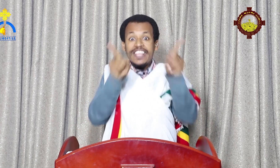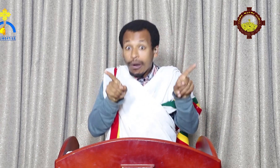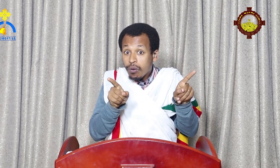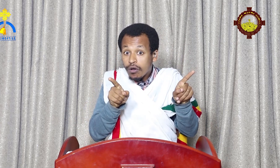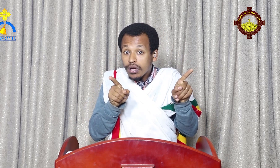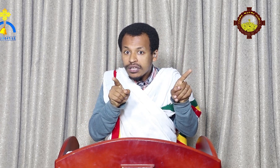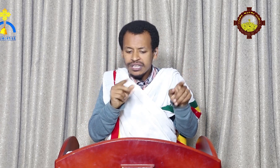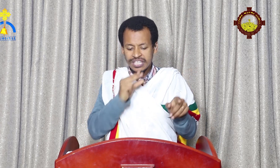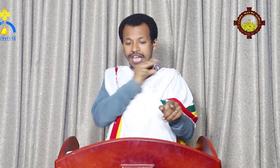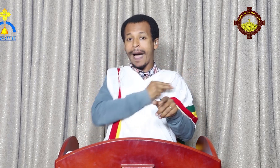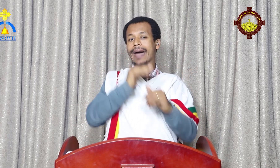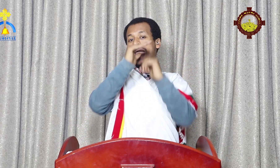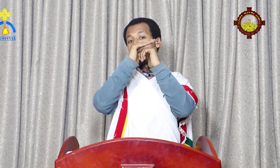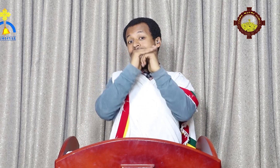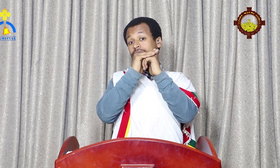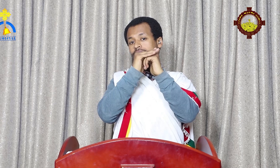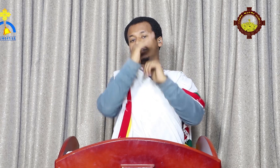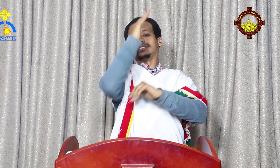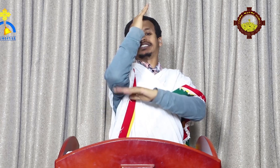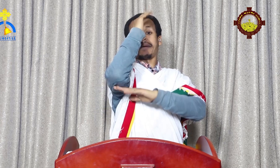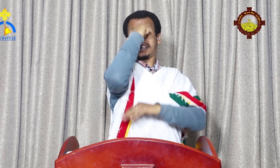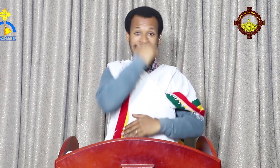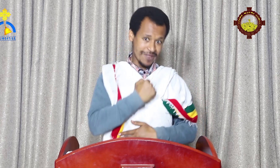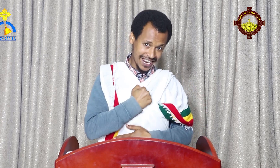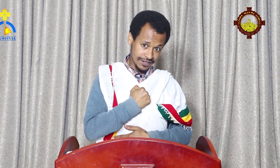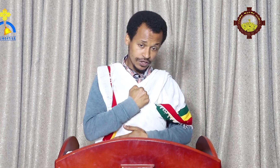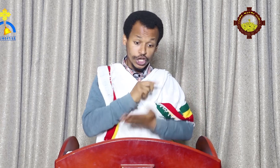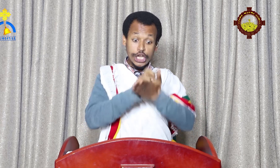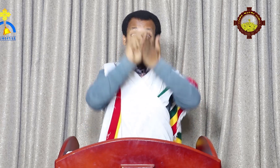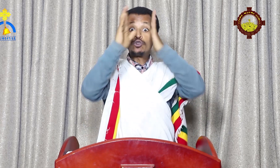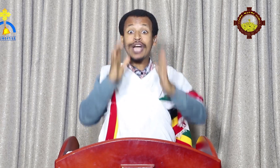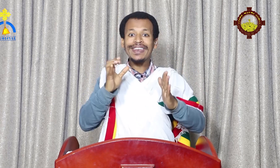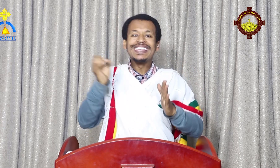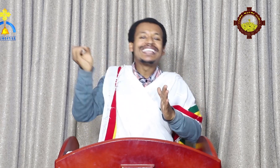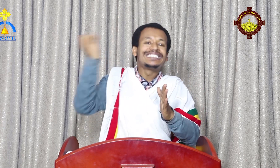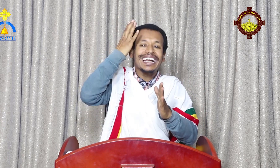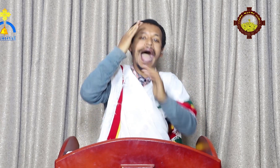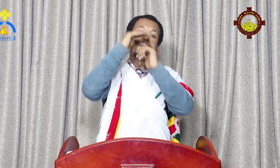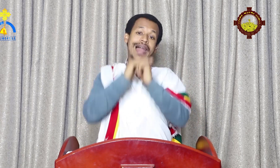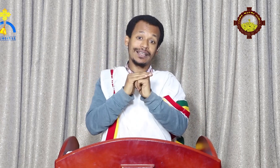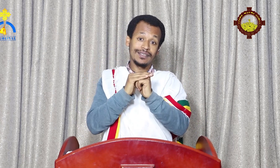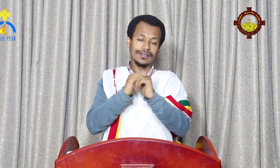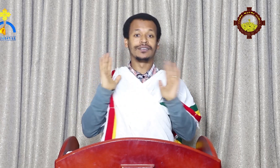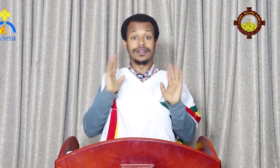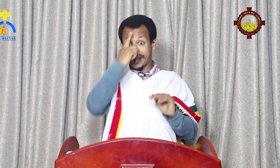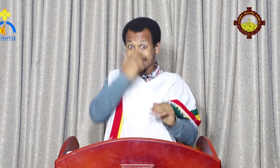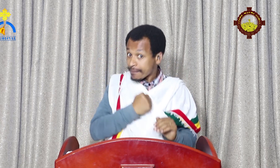የሚለየው የባህሪ አምላክ እግዚአብሔር እናምናለን። ቅዱሳን የሰጋ አምላክ ብለን